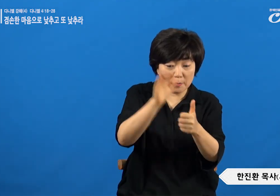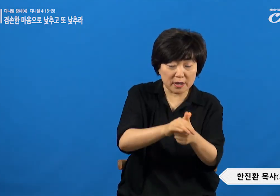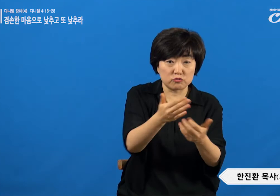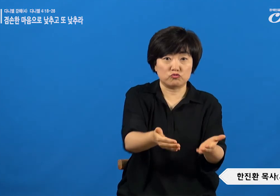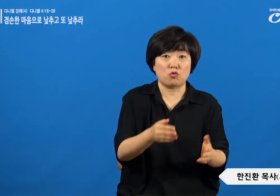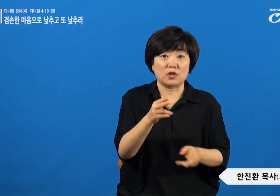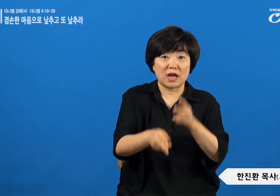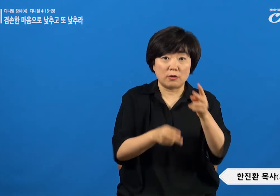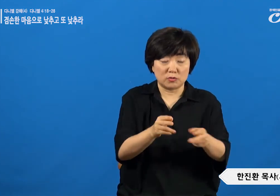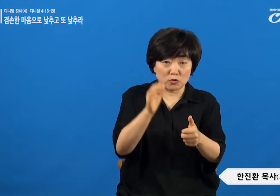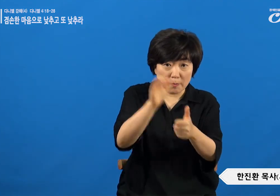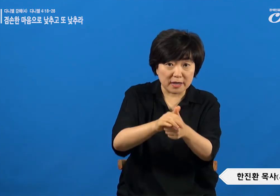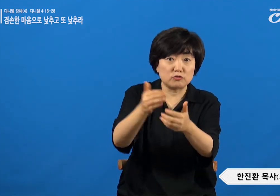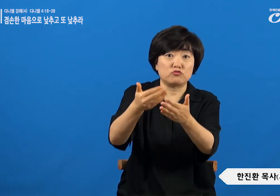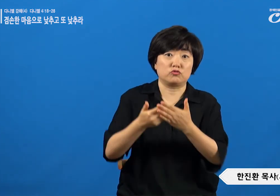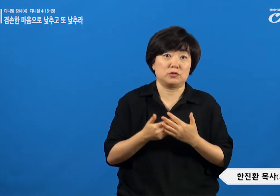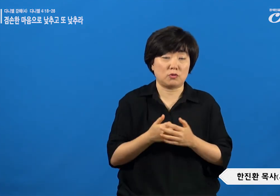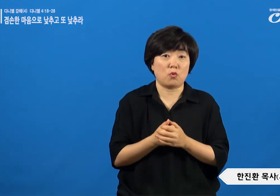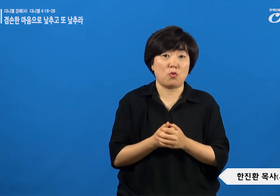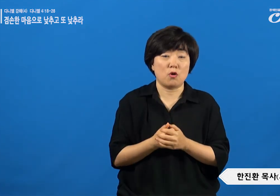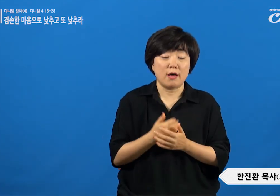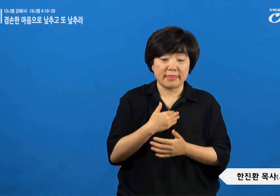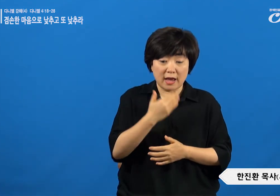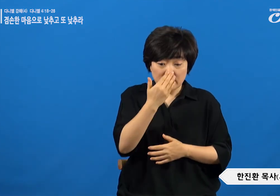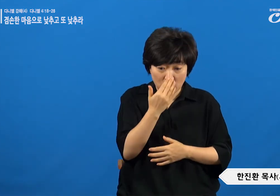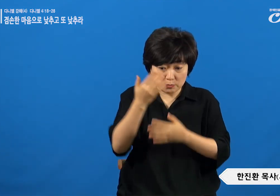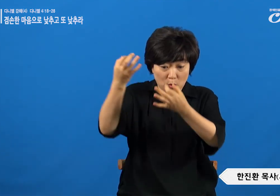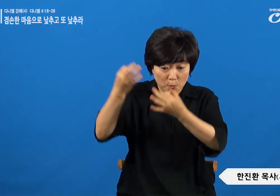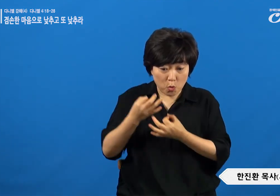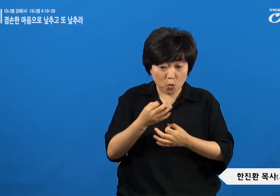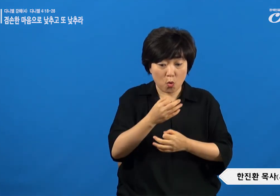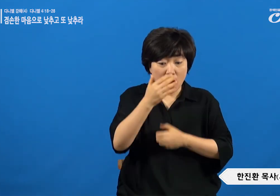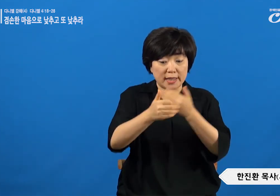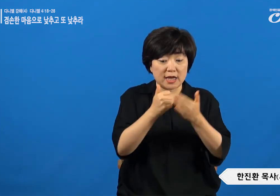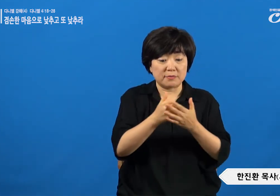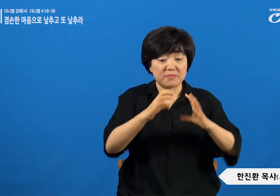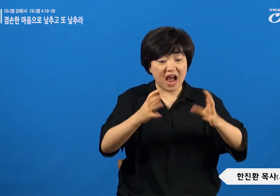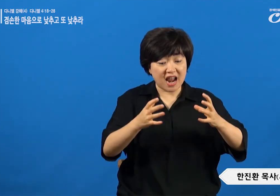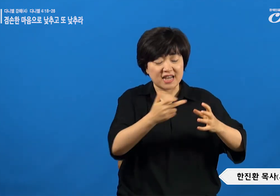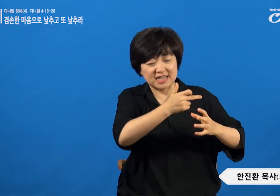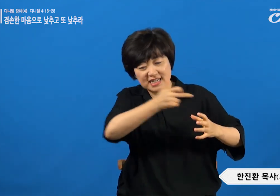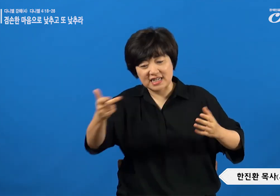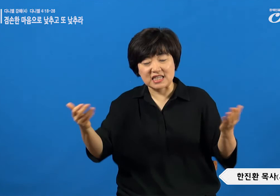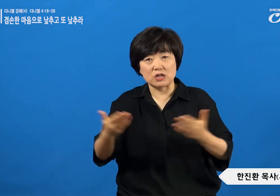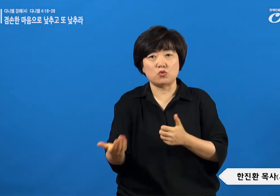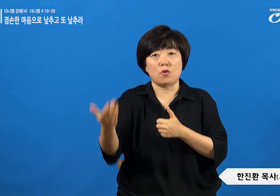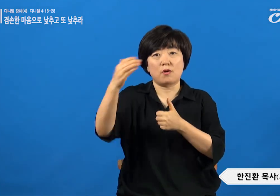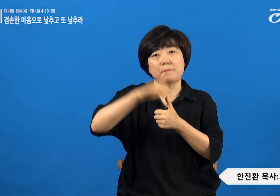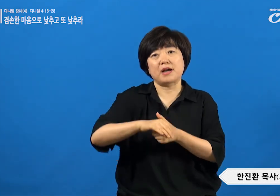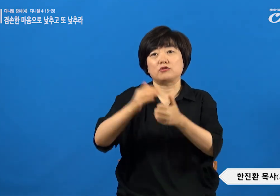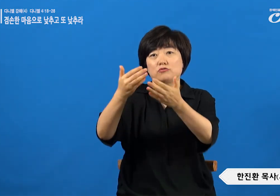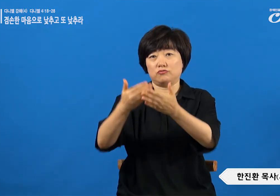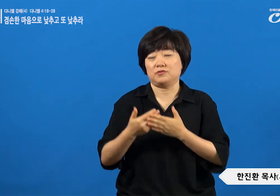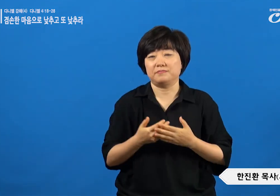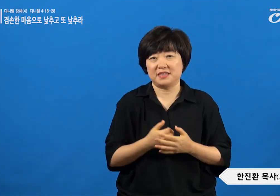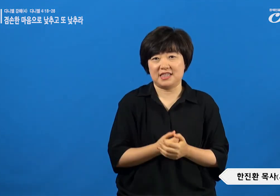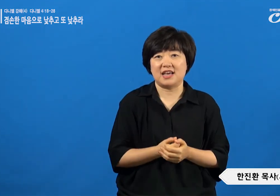맡겨주시고 사업체도 맡겨주시고, 하나님 그 겸손 보시고 어쩌면 나라의 큰일도 맡겨주실 수 있습니다.